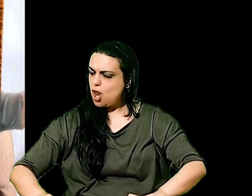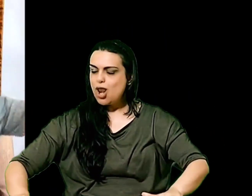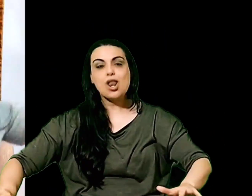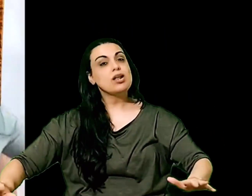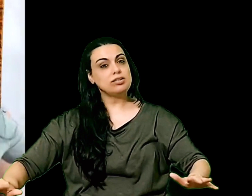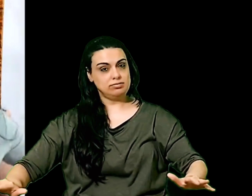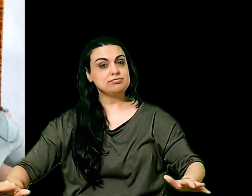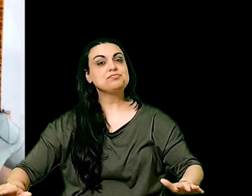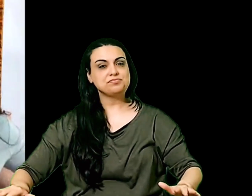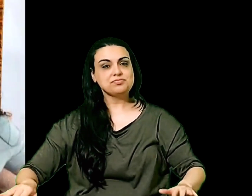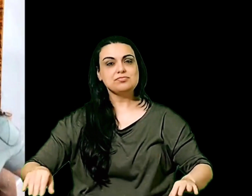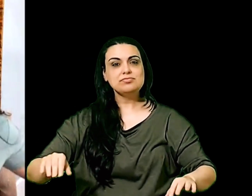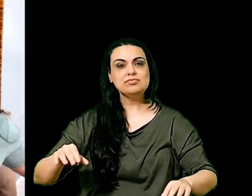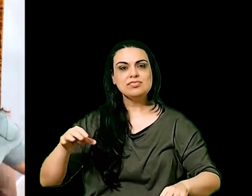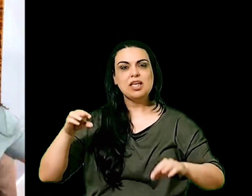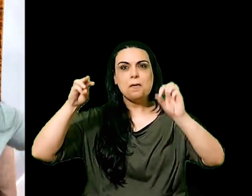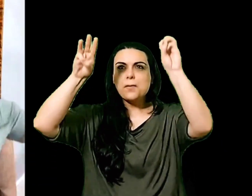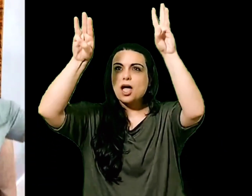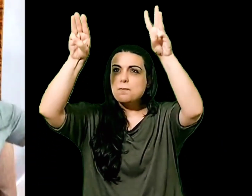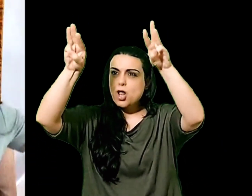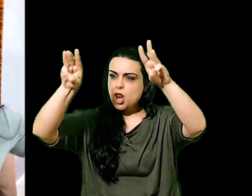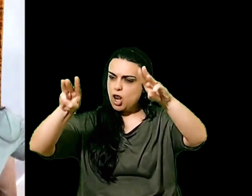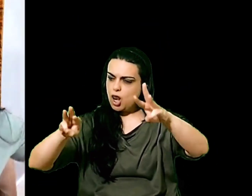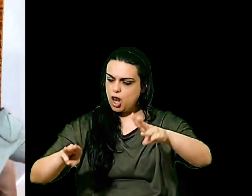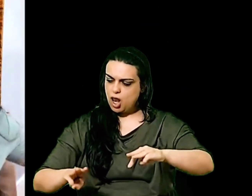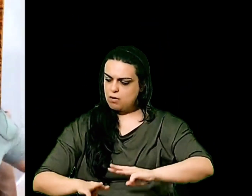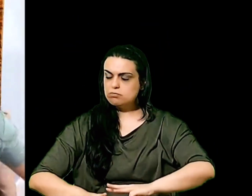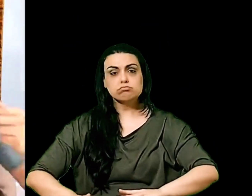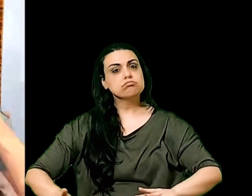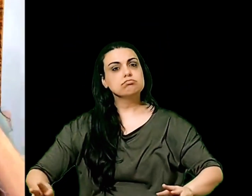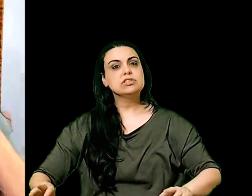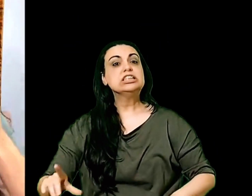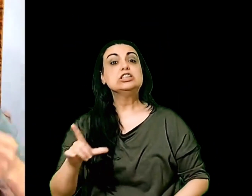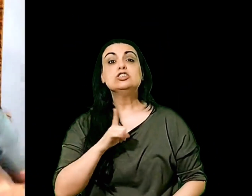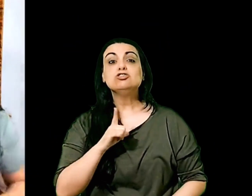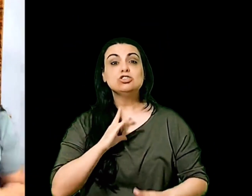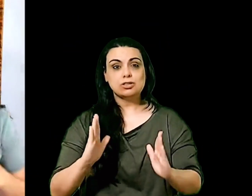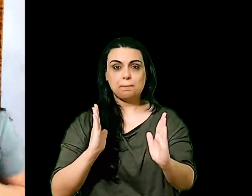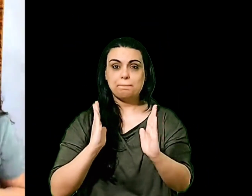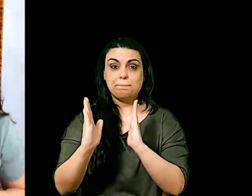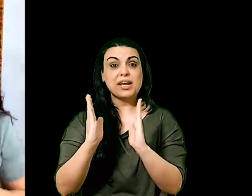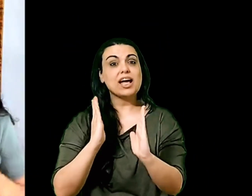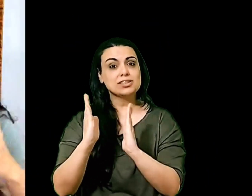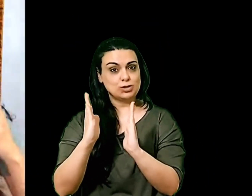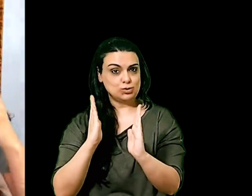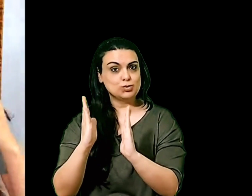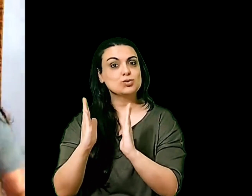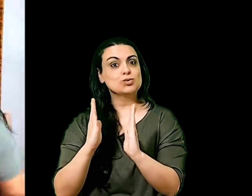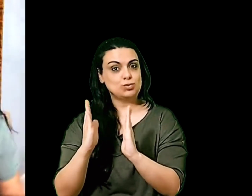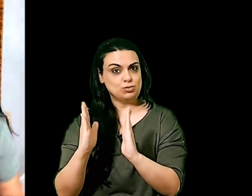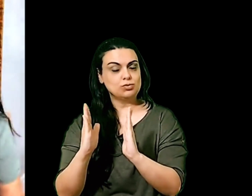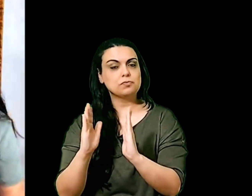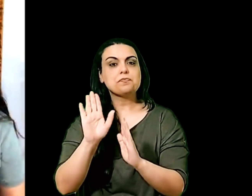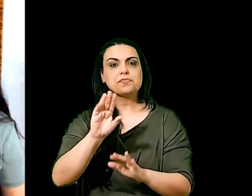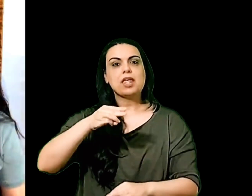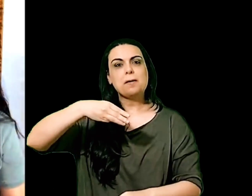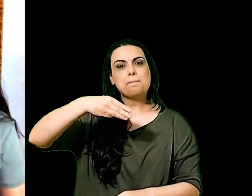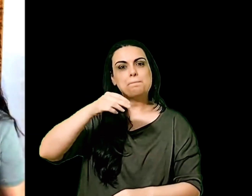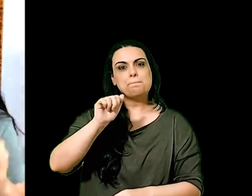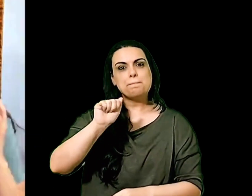Ele era repousado sobre a terra. Ele repousava sobre a terra e ele tinha um